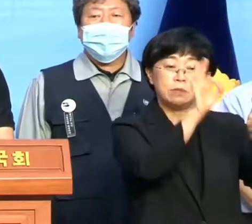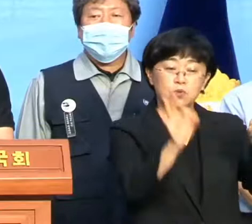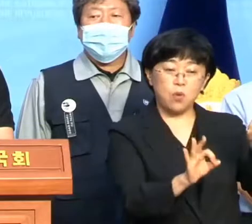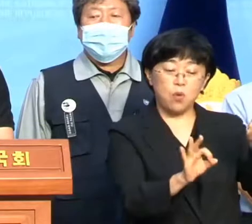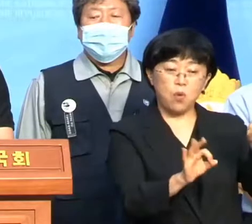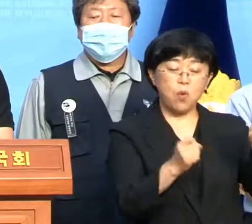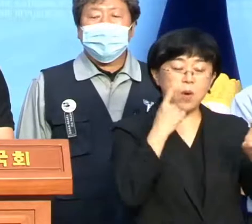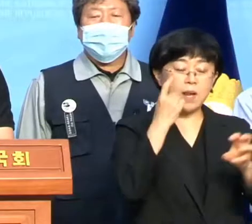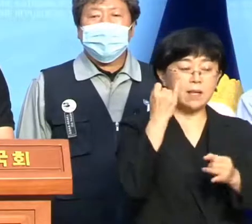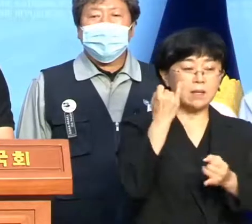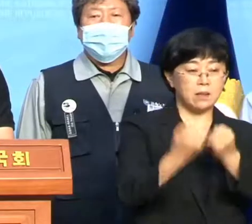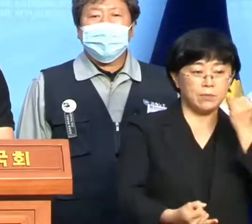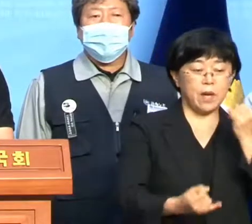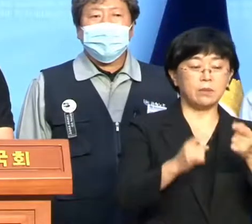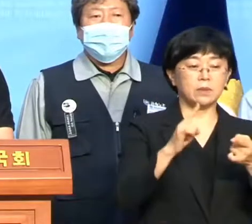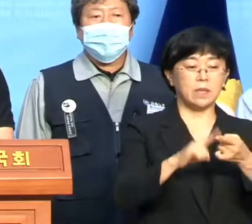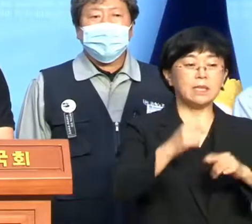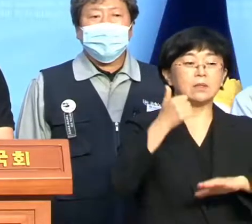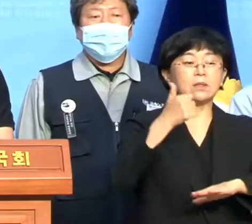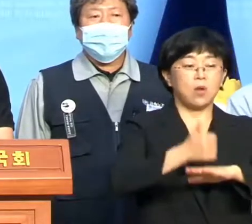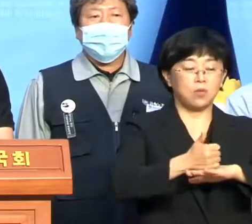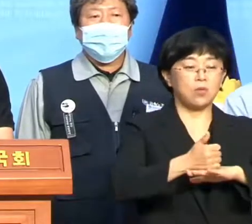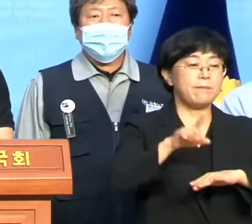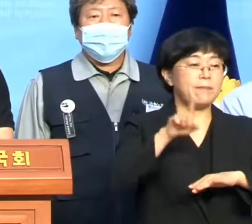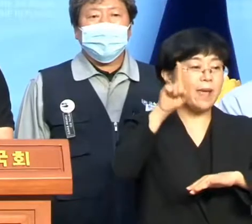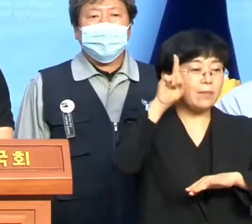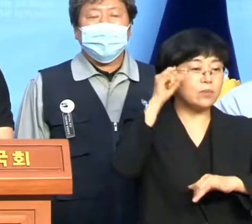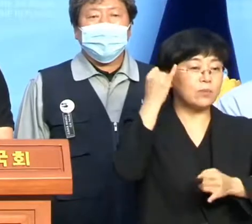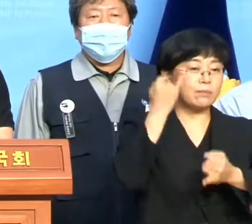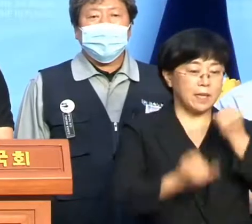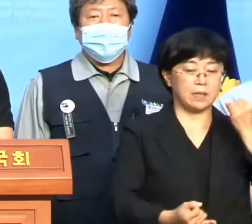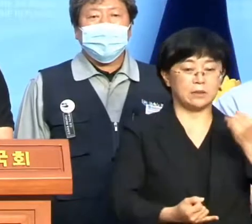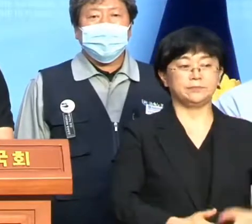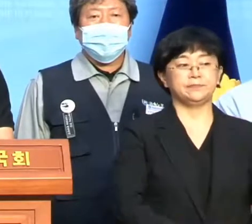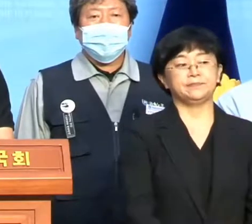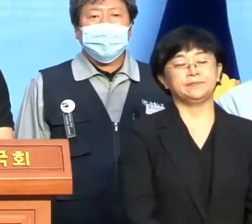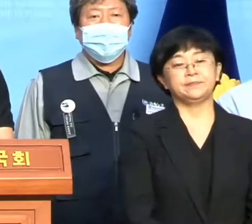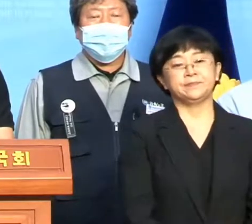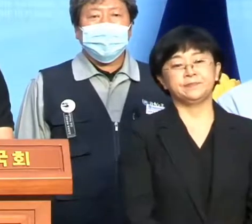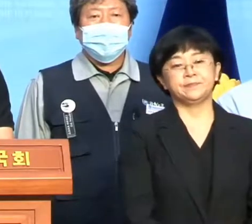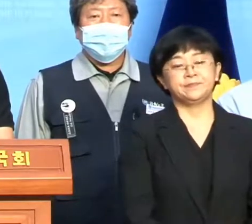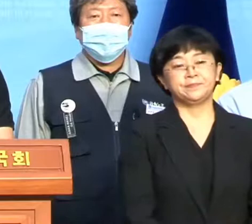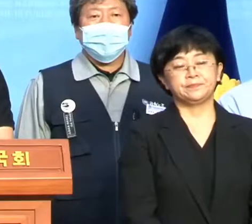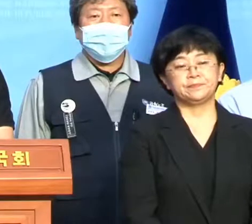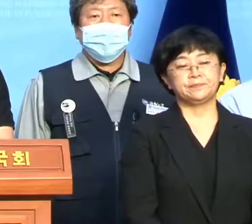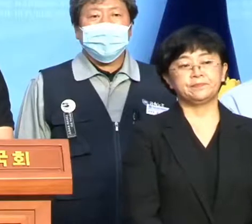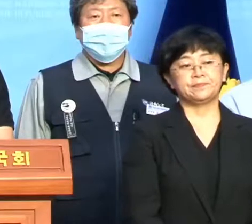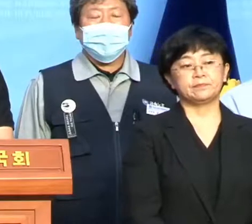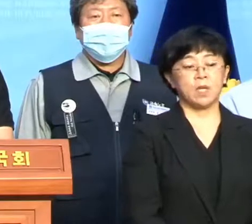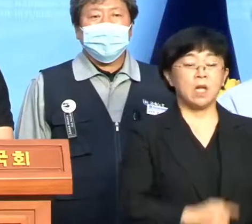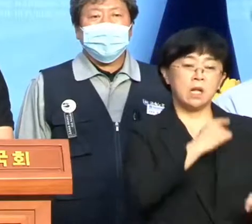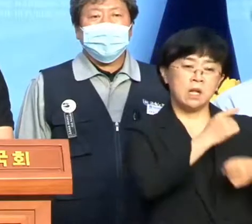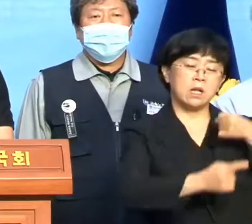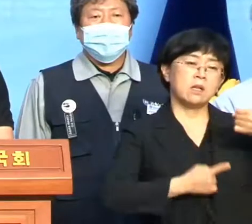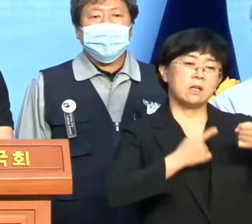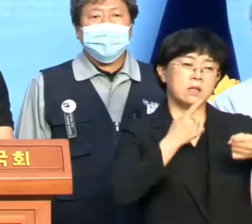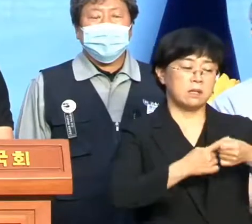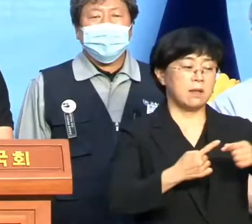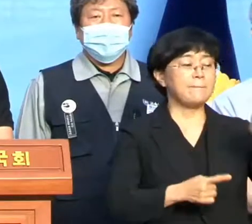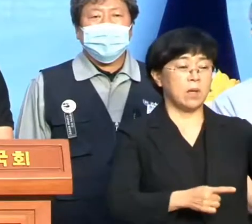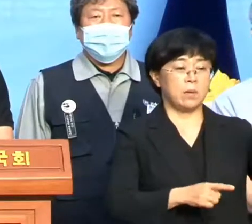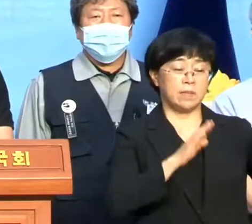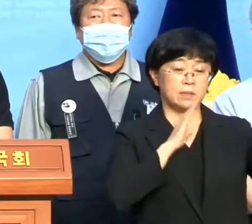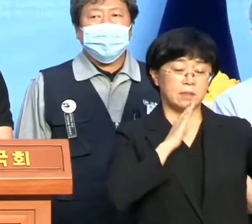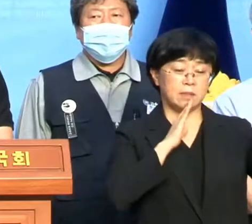임금체불 은 마침내 100% 가 돼 버렸다 1년에 한번뿐인